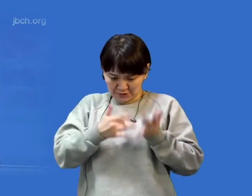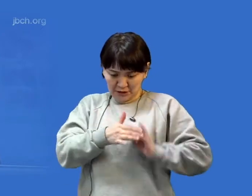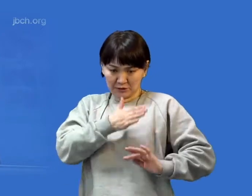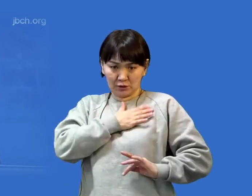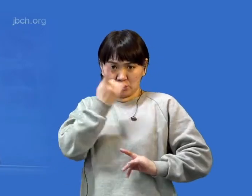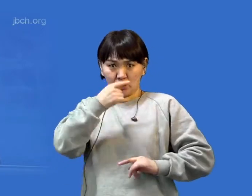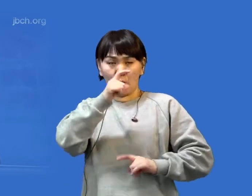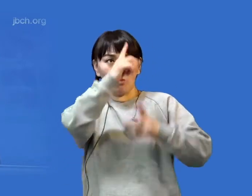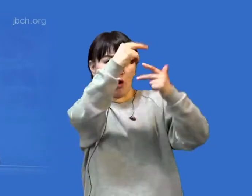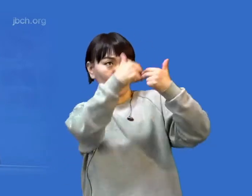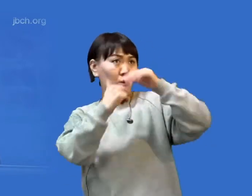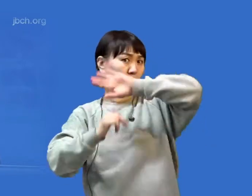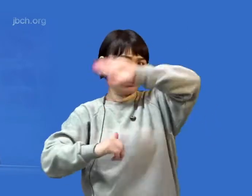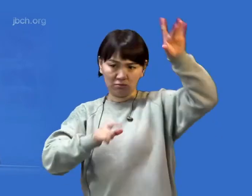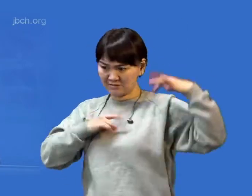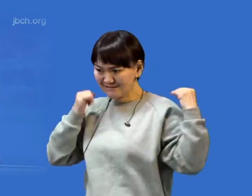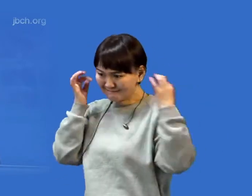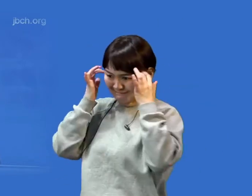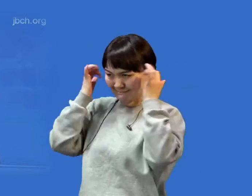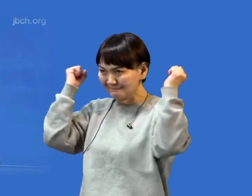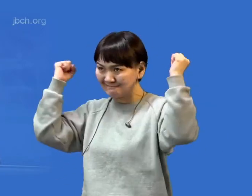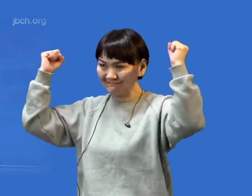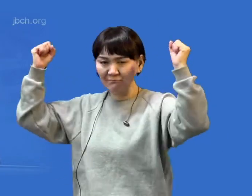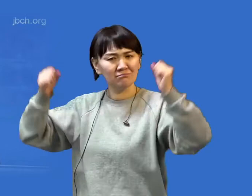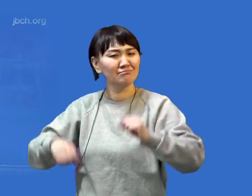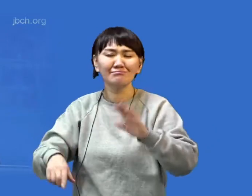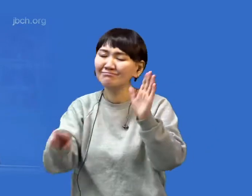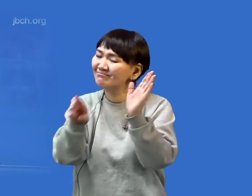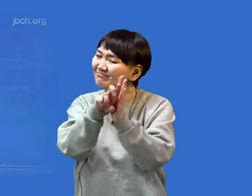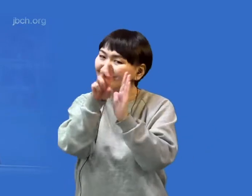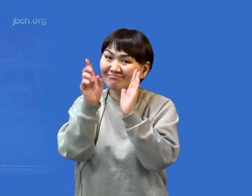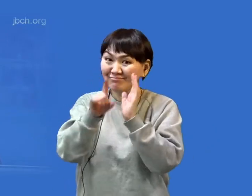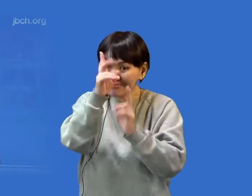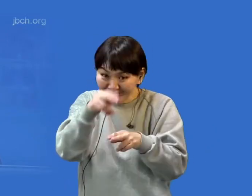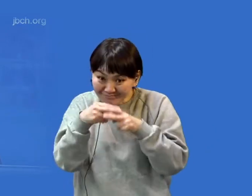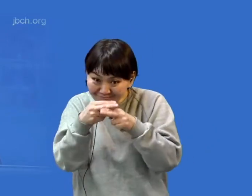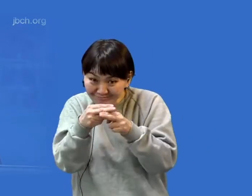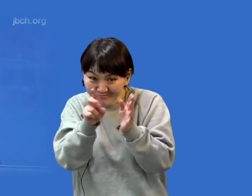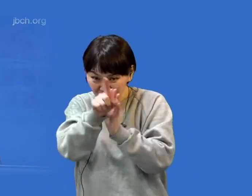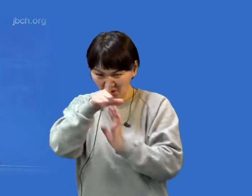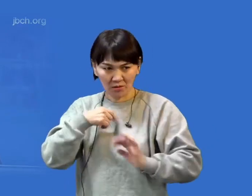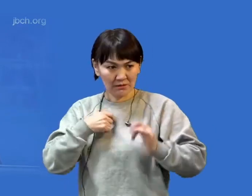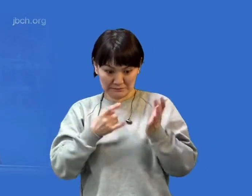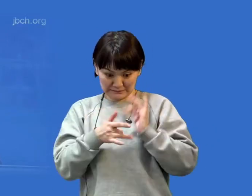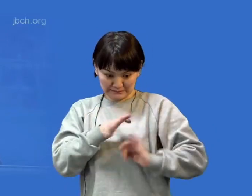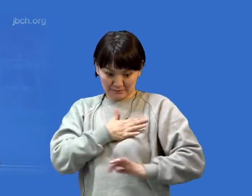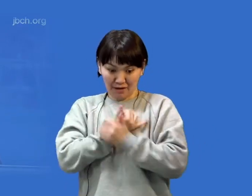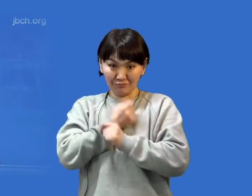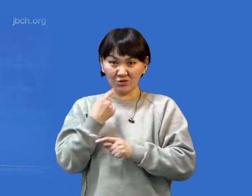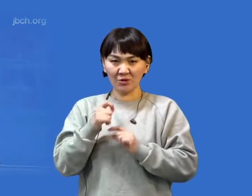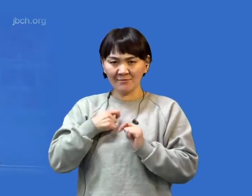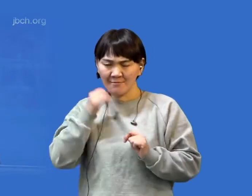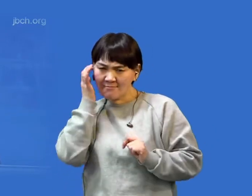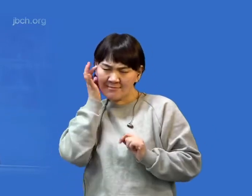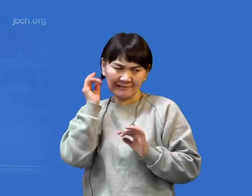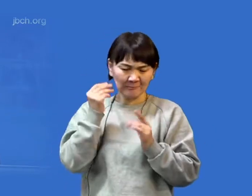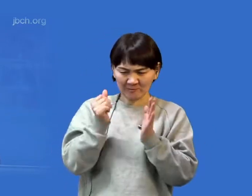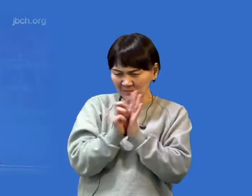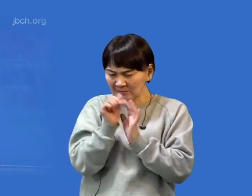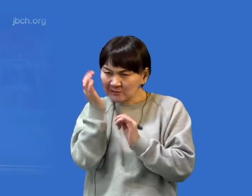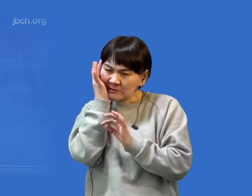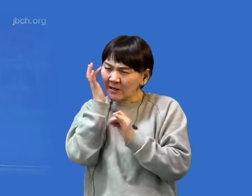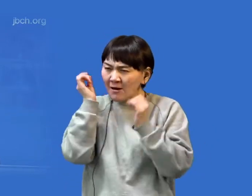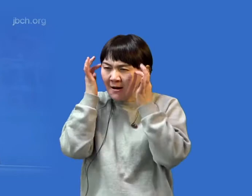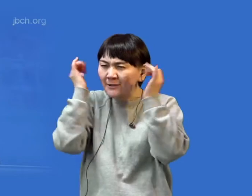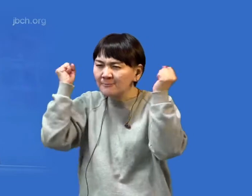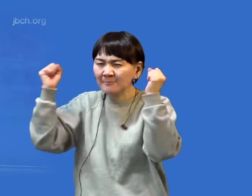барилаар амьдрах тийм ээ бурхан болох юм шиг харагдаа боловч бурхан нөөвөл гэх юм бол тэр бүх зүйл нь хөдөлгөөтн тэр